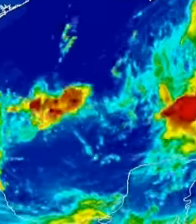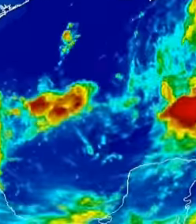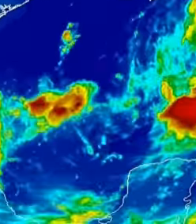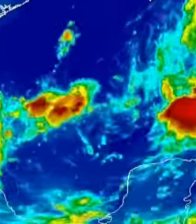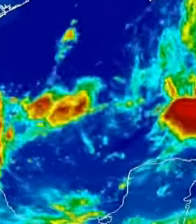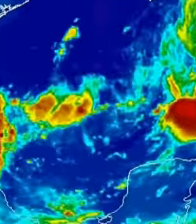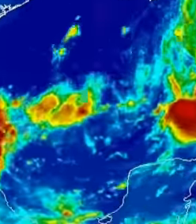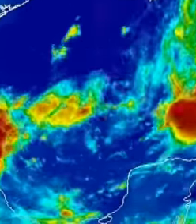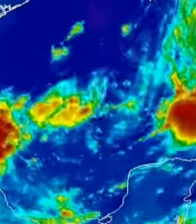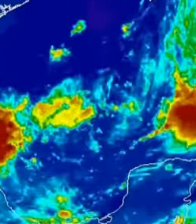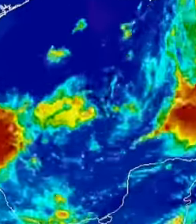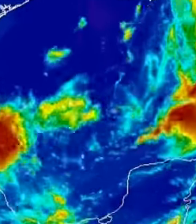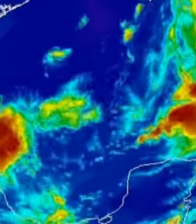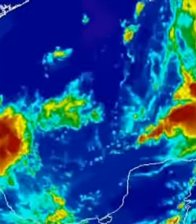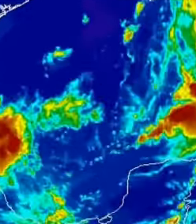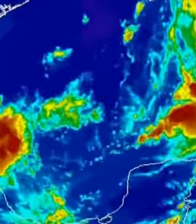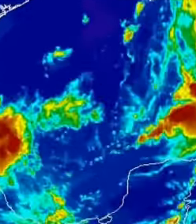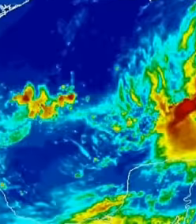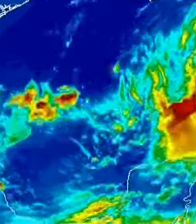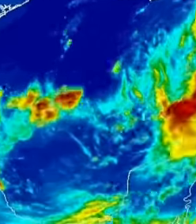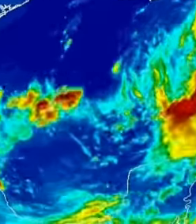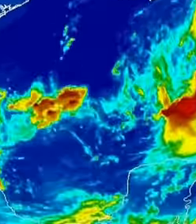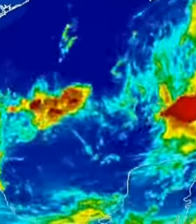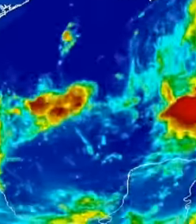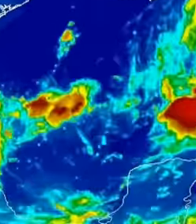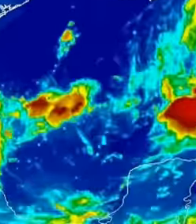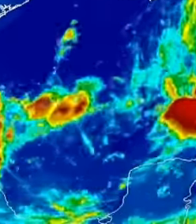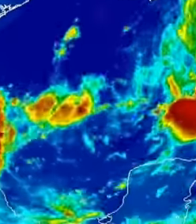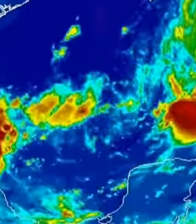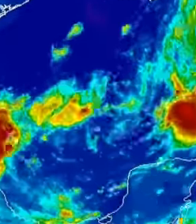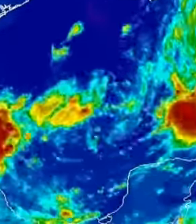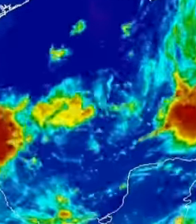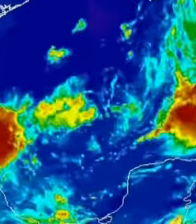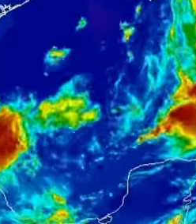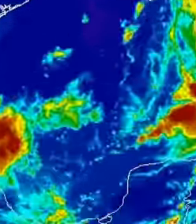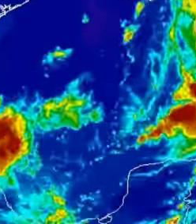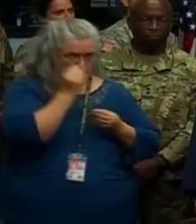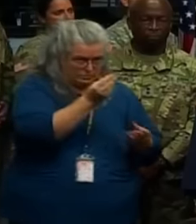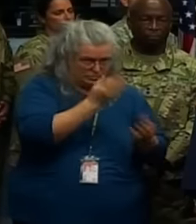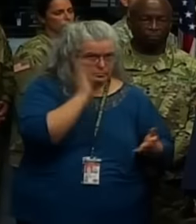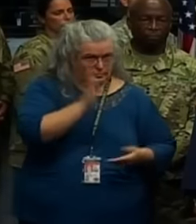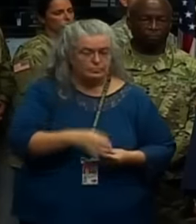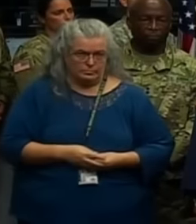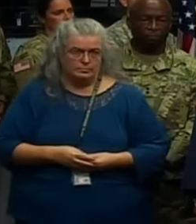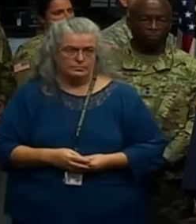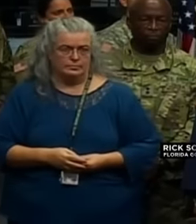state nel giro di qualche ora si abbatterà sulle coste della Florida numerose scuole resteranno